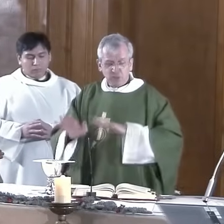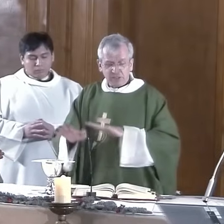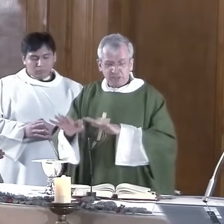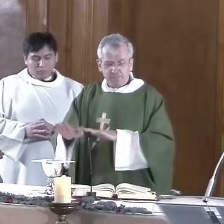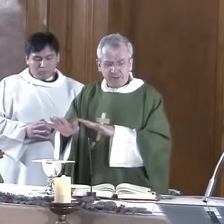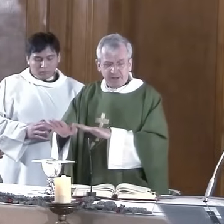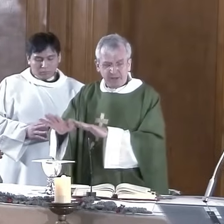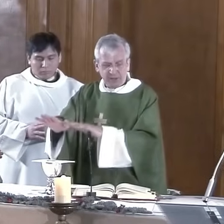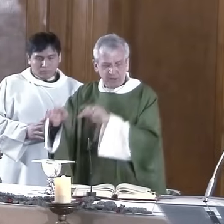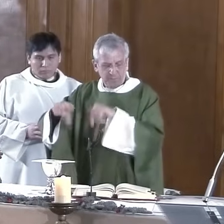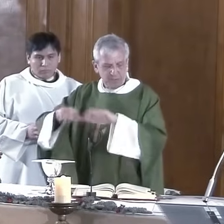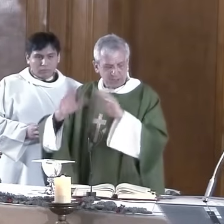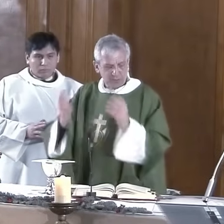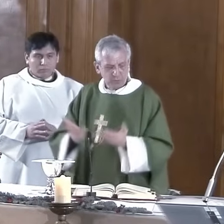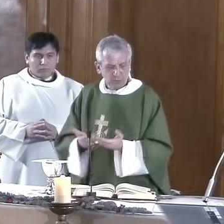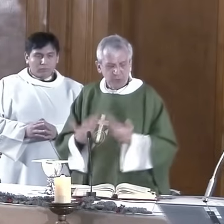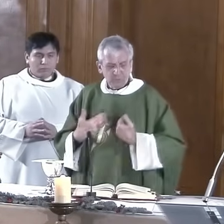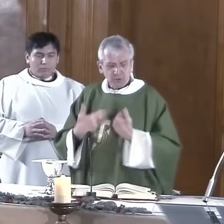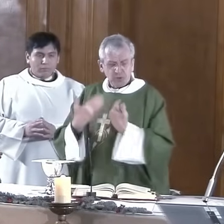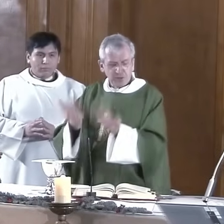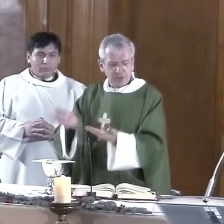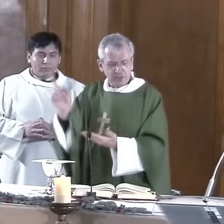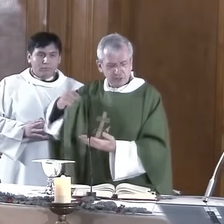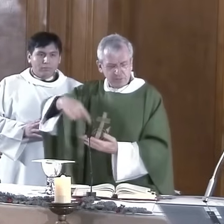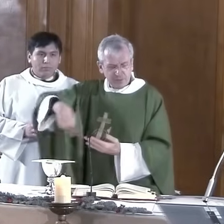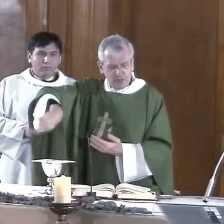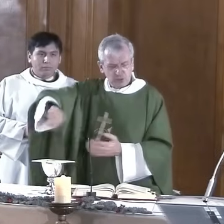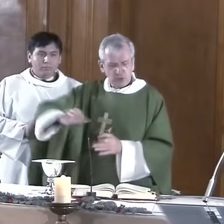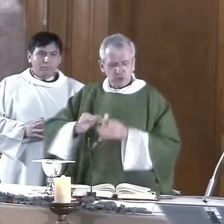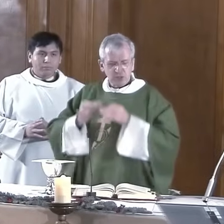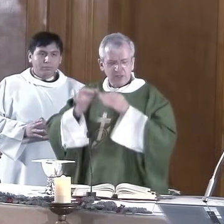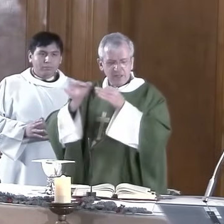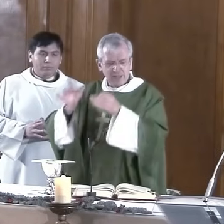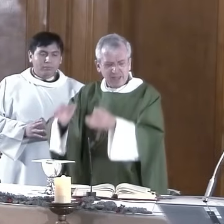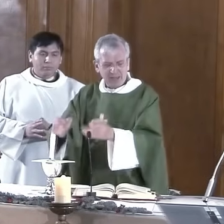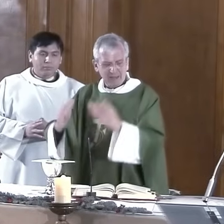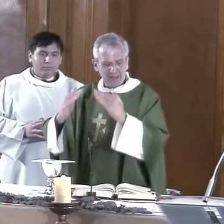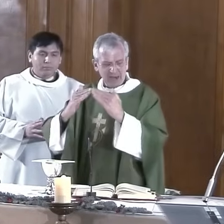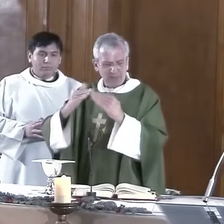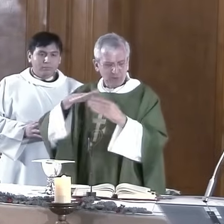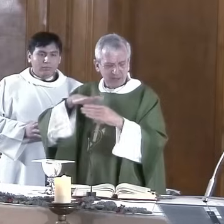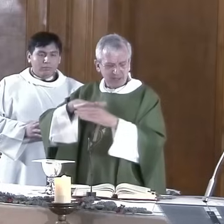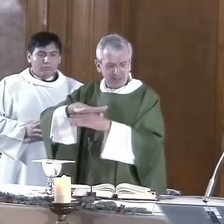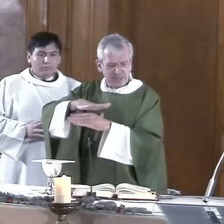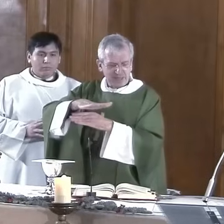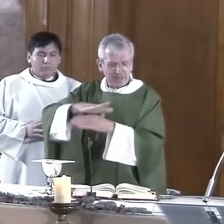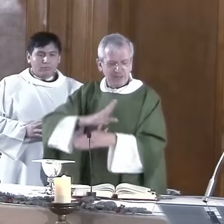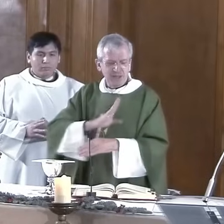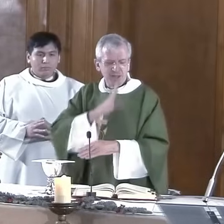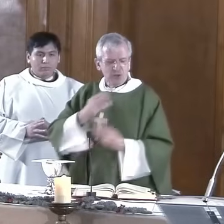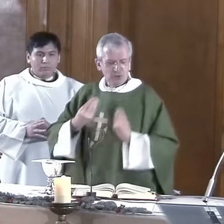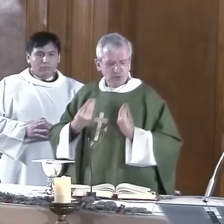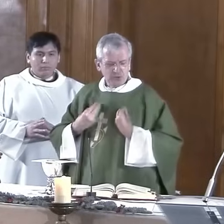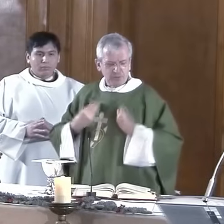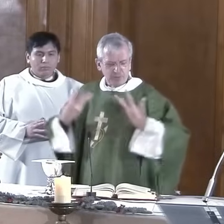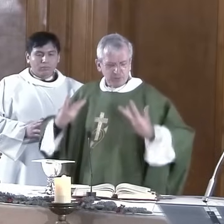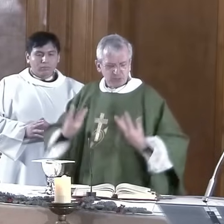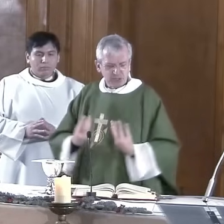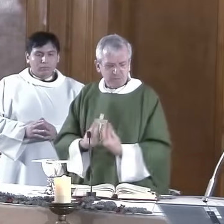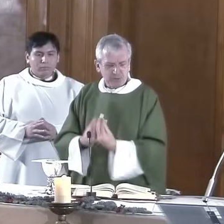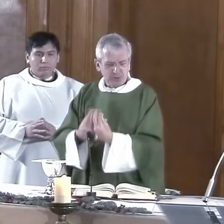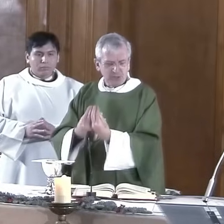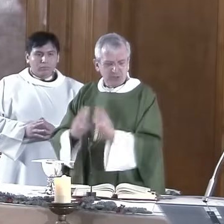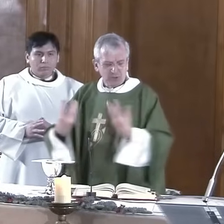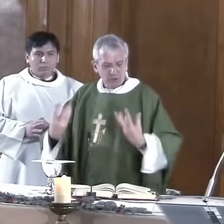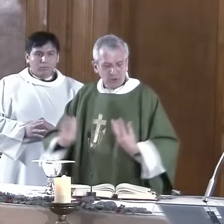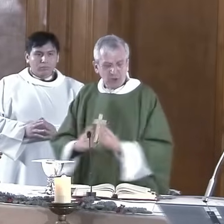terminada nuestra peregrinación por este mundo, concédenos también a nosotros llegar a la morada eterna, donde viviremos